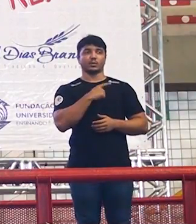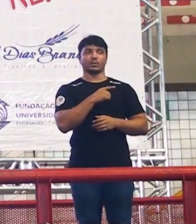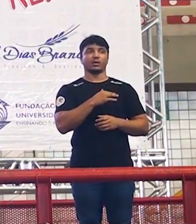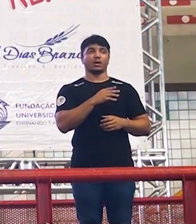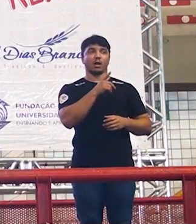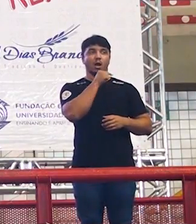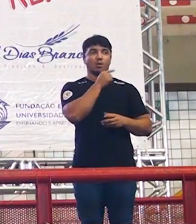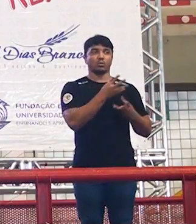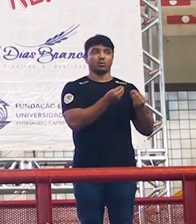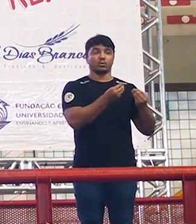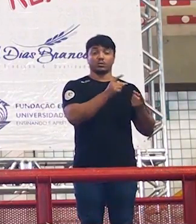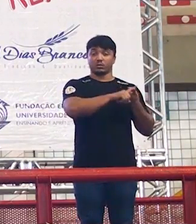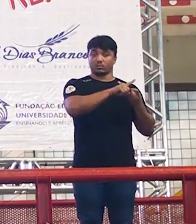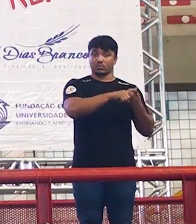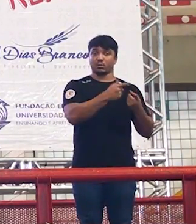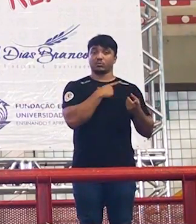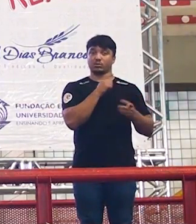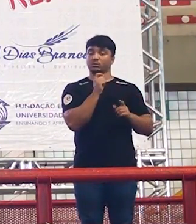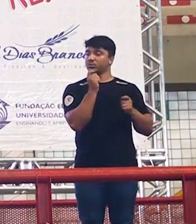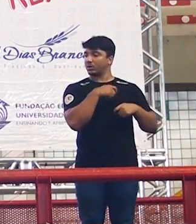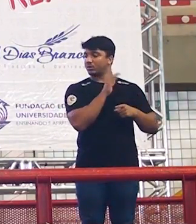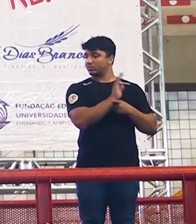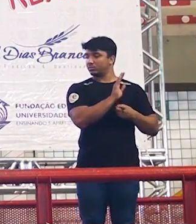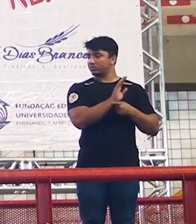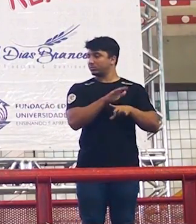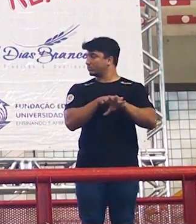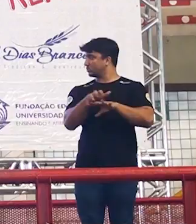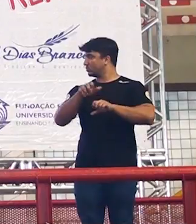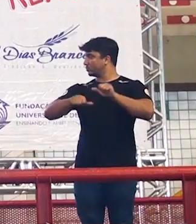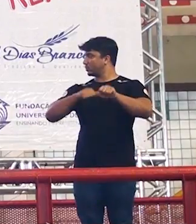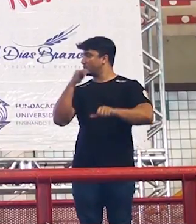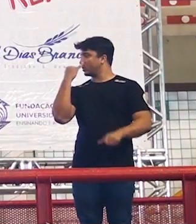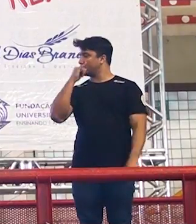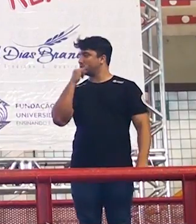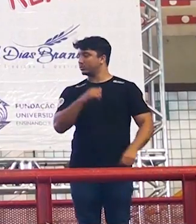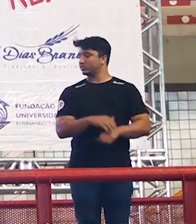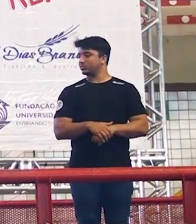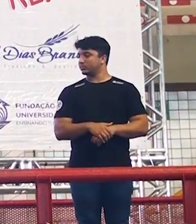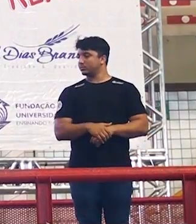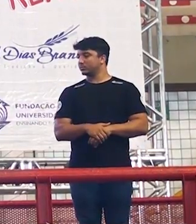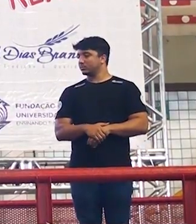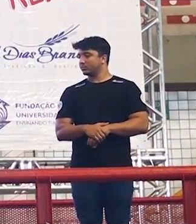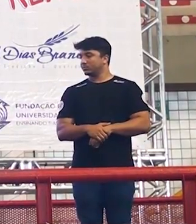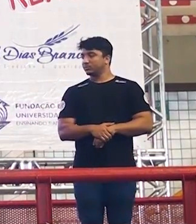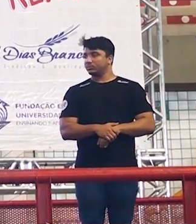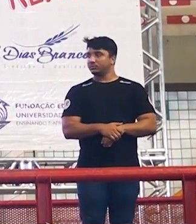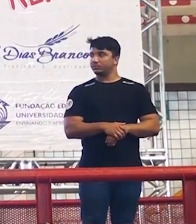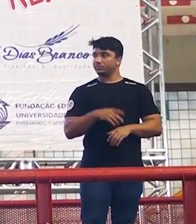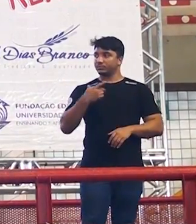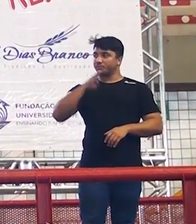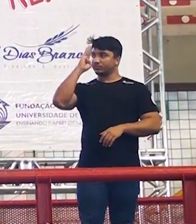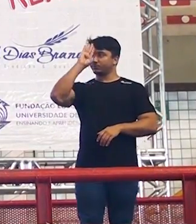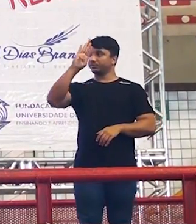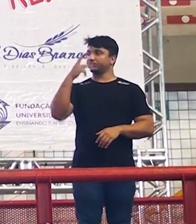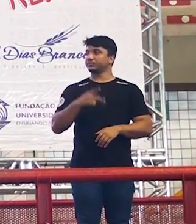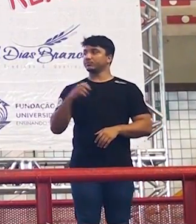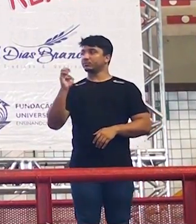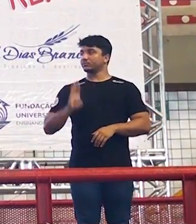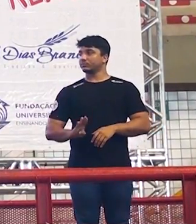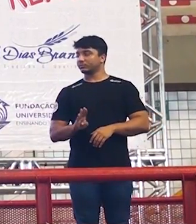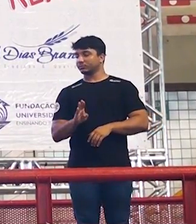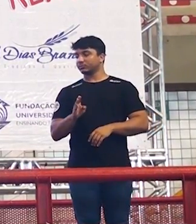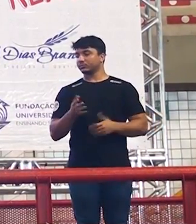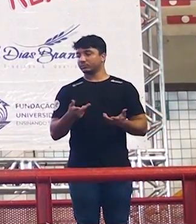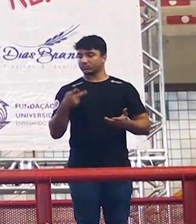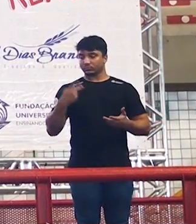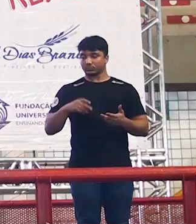gigante, que pode transformar em energia. É a nossa matriz energética brasileira, né? A maior parte da